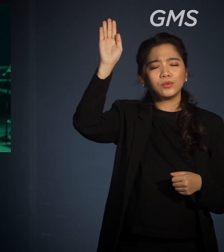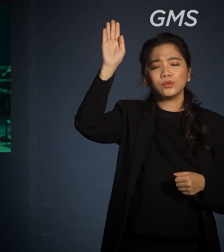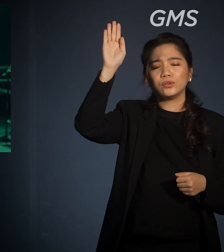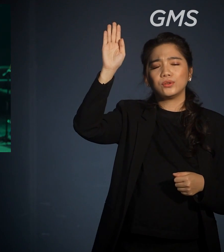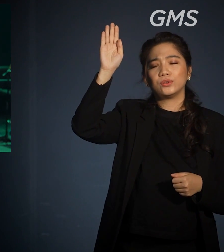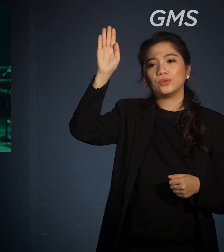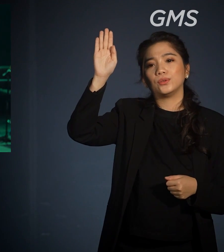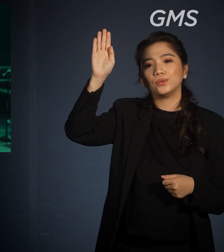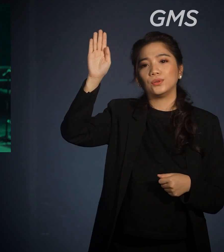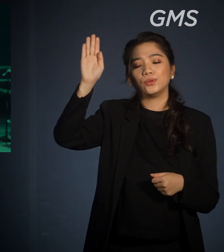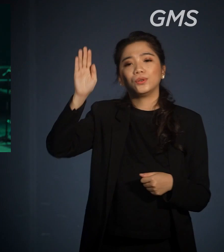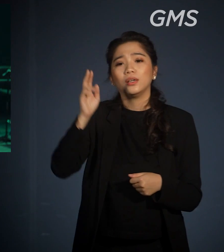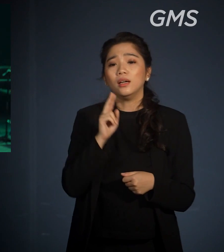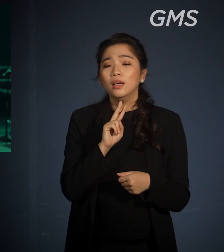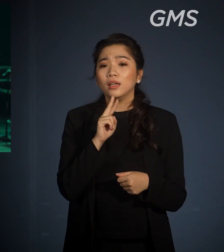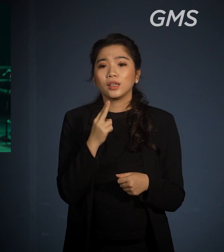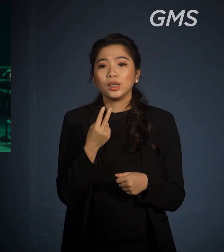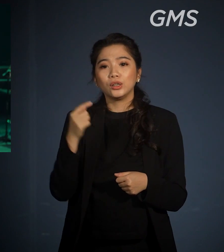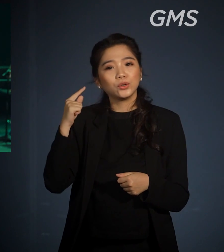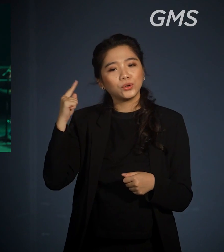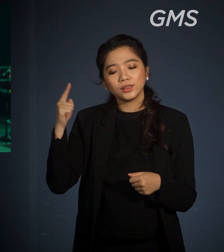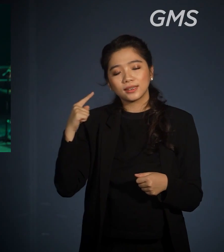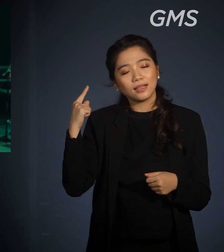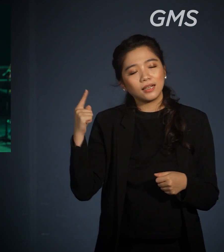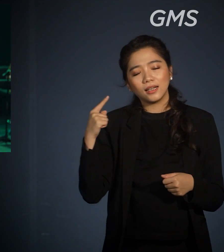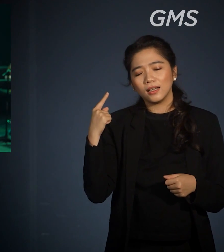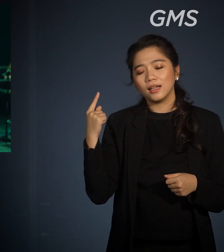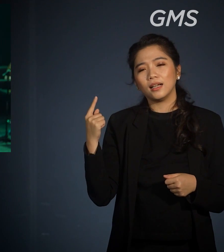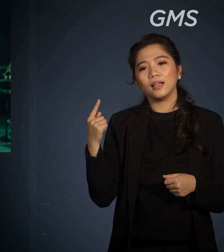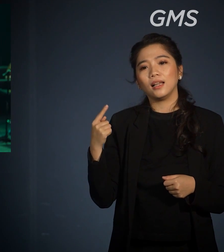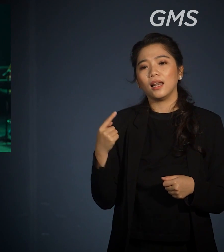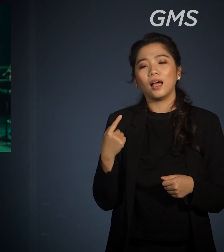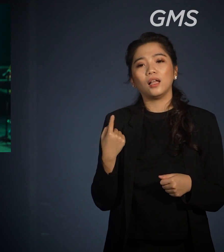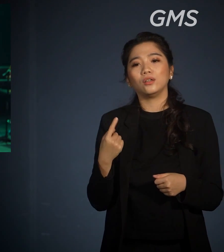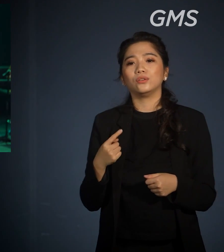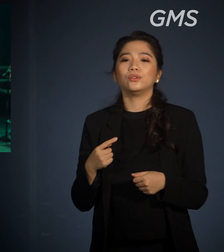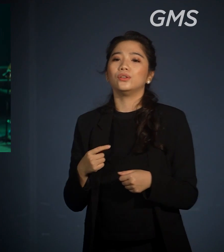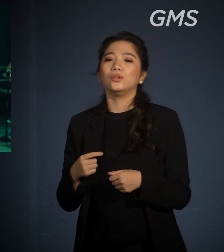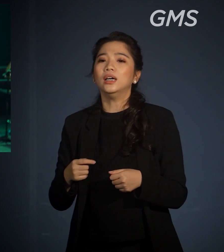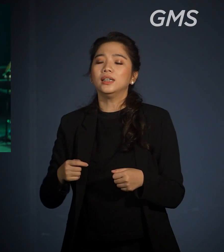urapanmu, rindu selalu